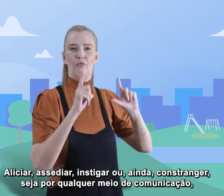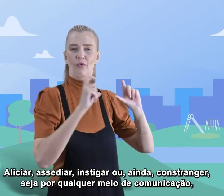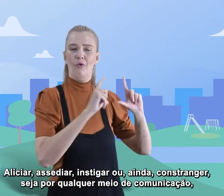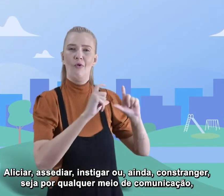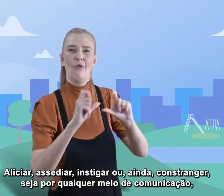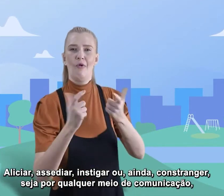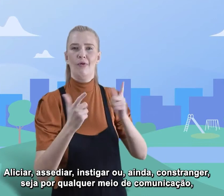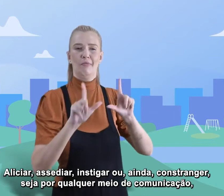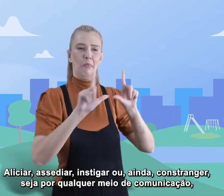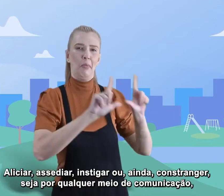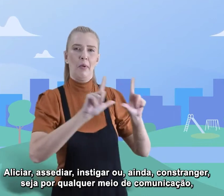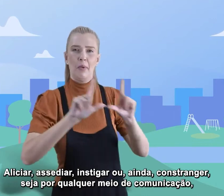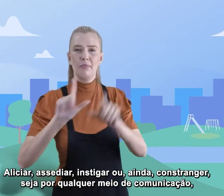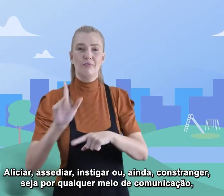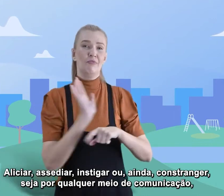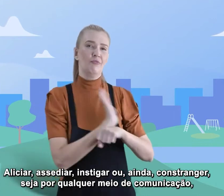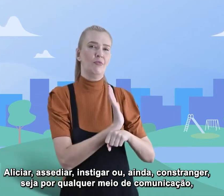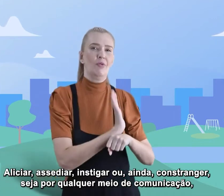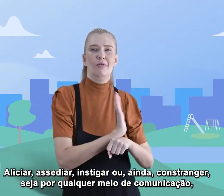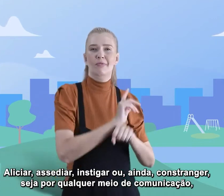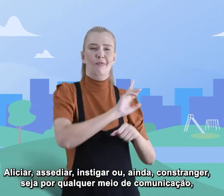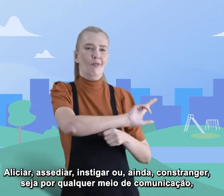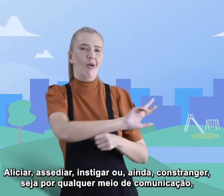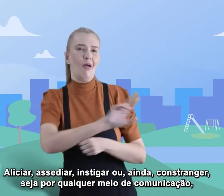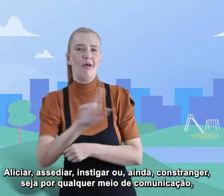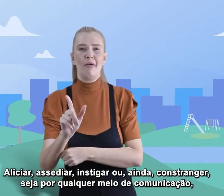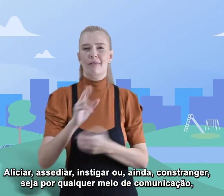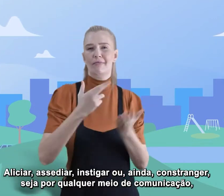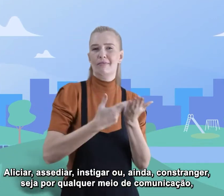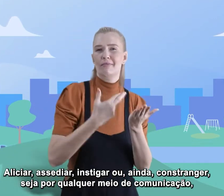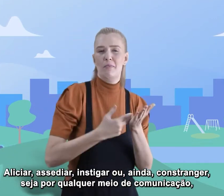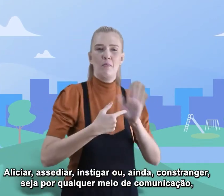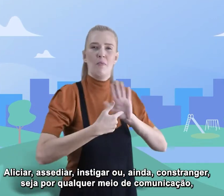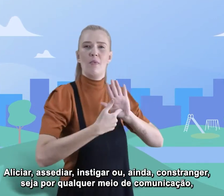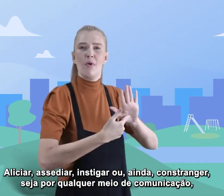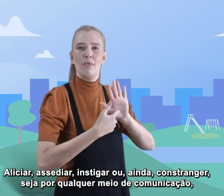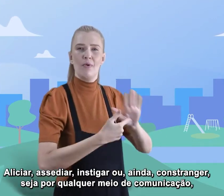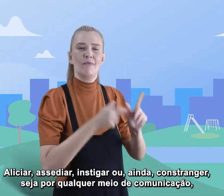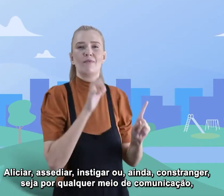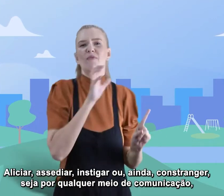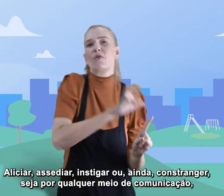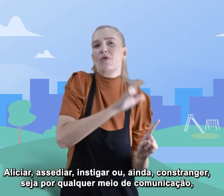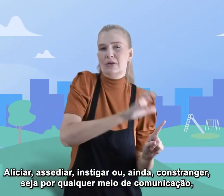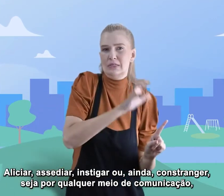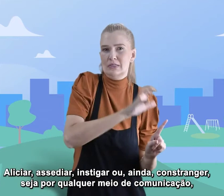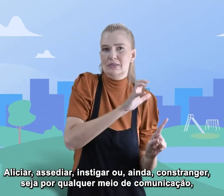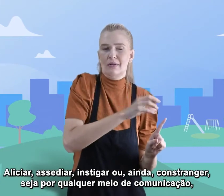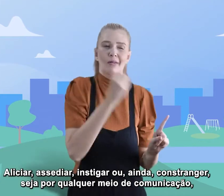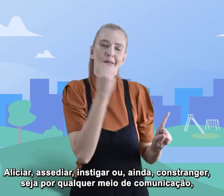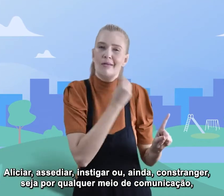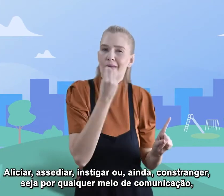instigar ou ainda constranger, seja por qualquer meio de comunicação,